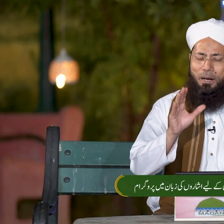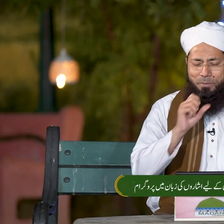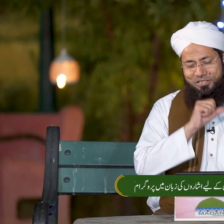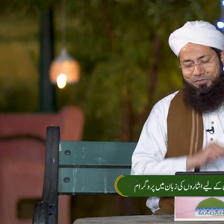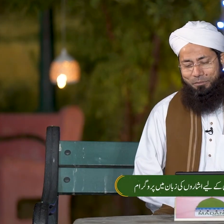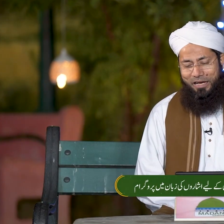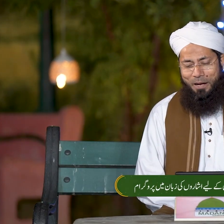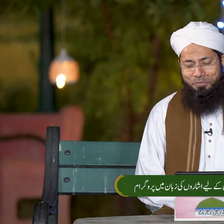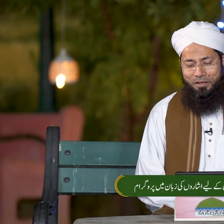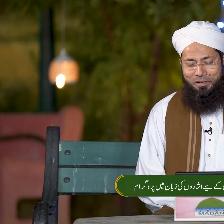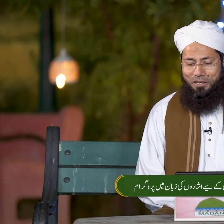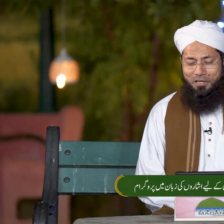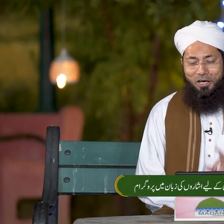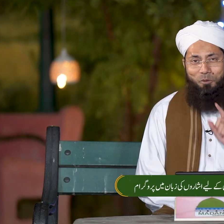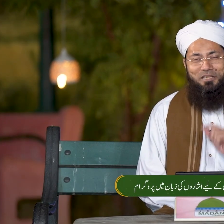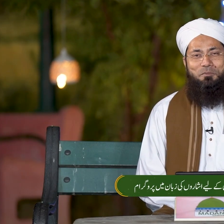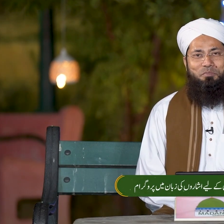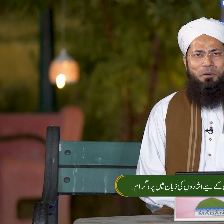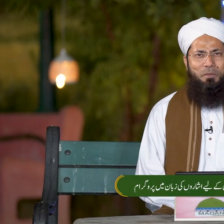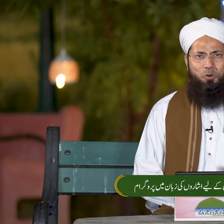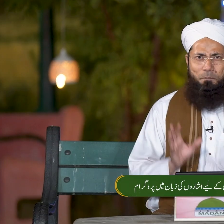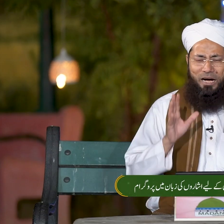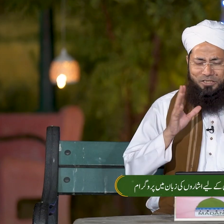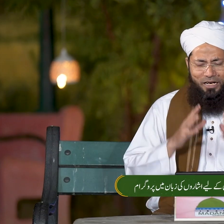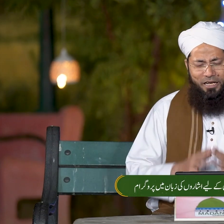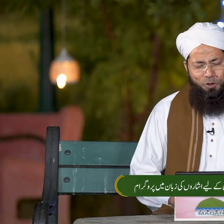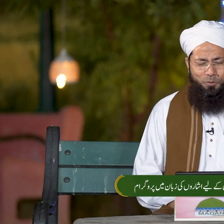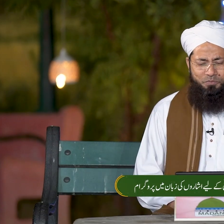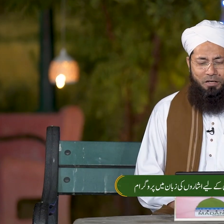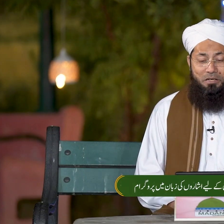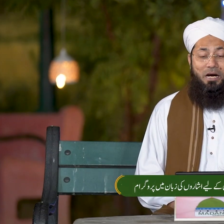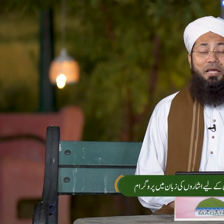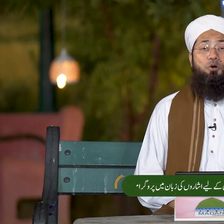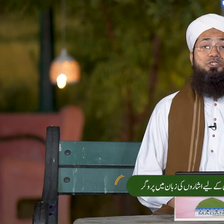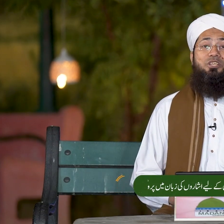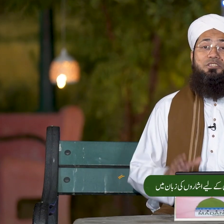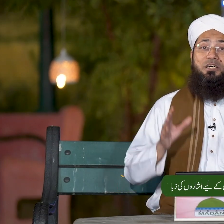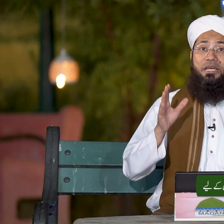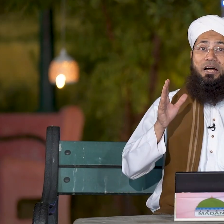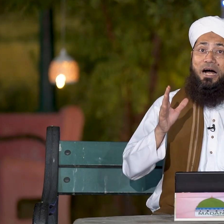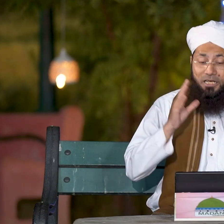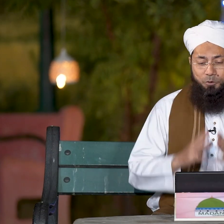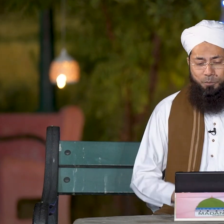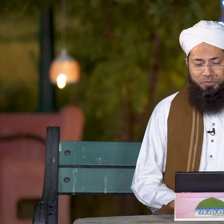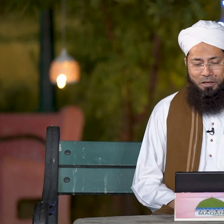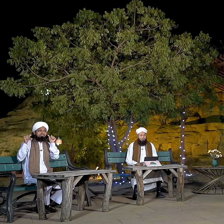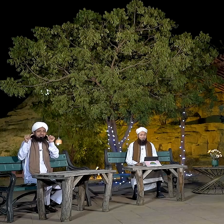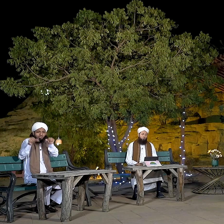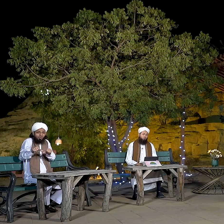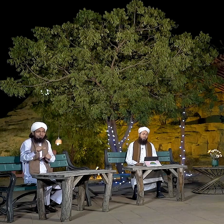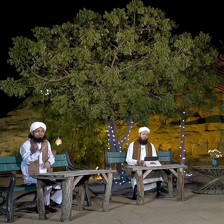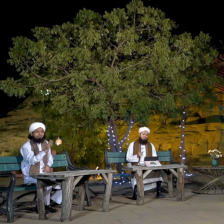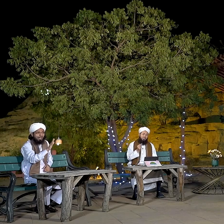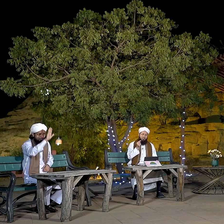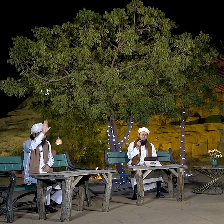اور محبت سے فرمایا کہ ڈرو مت، میں کوئی بادشاہ نہیں ہوں، نہ ہی کوئی سخت گیر حاکم ہوں، میں